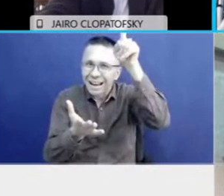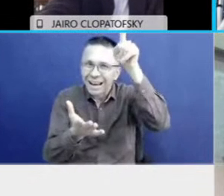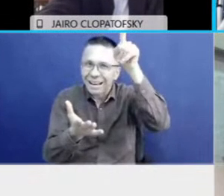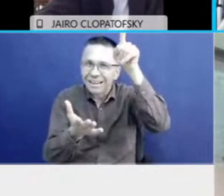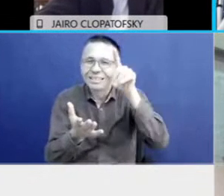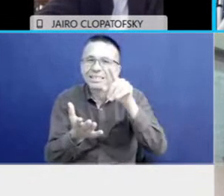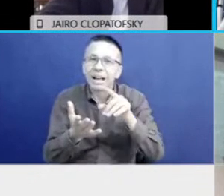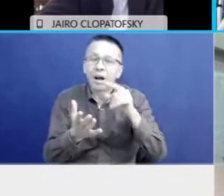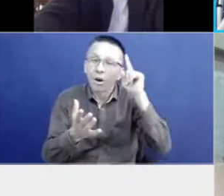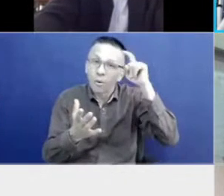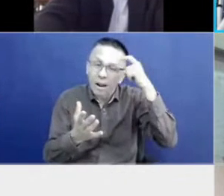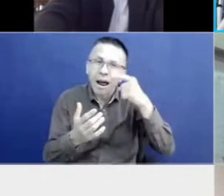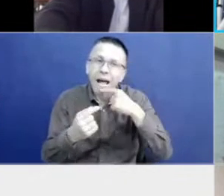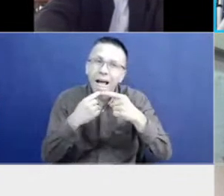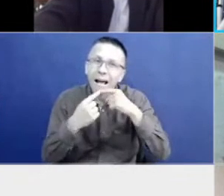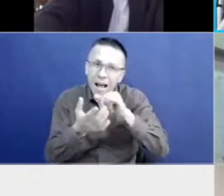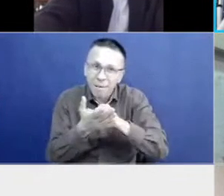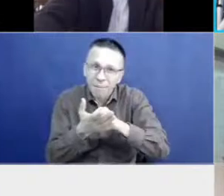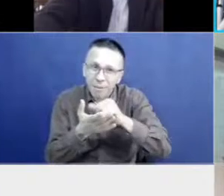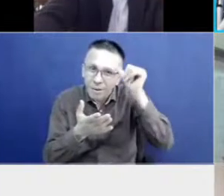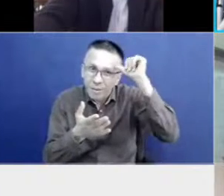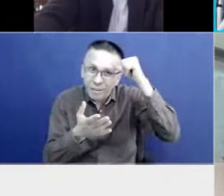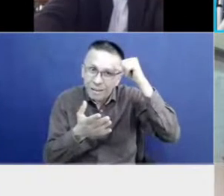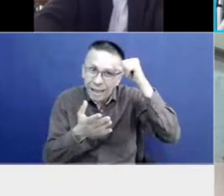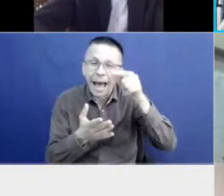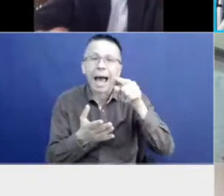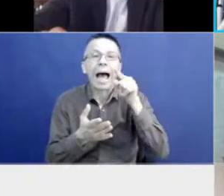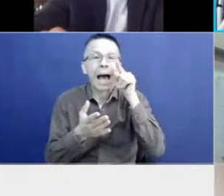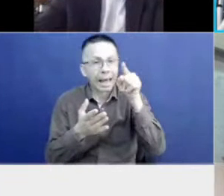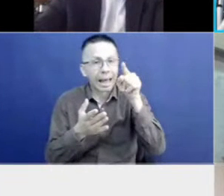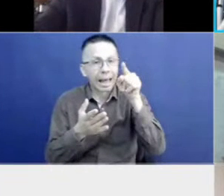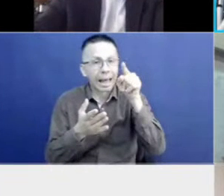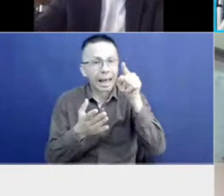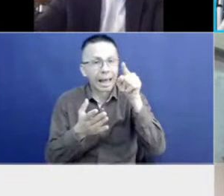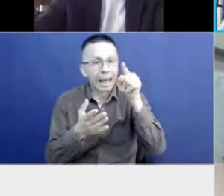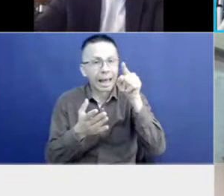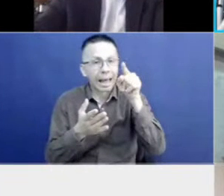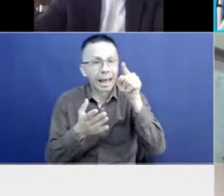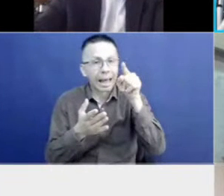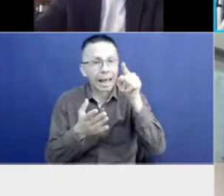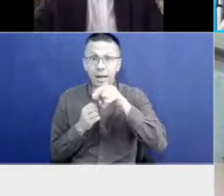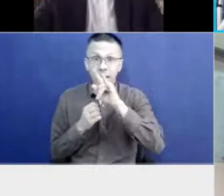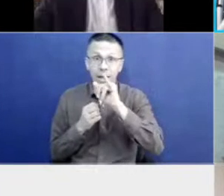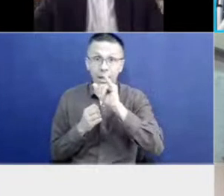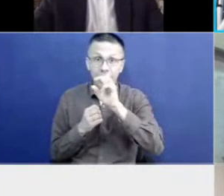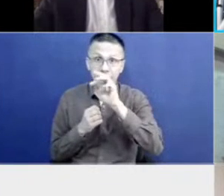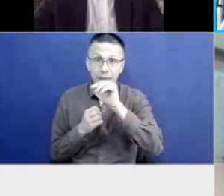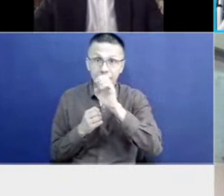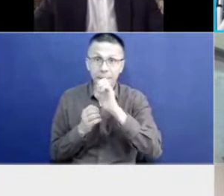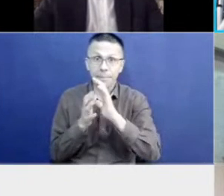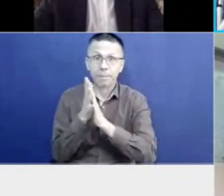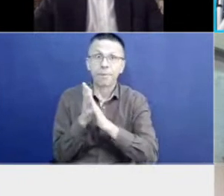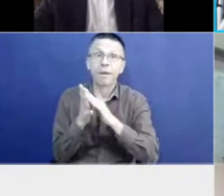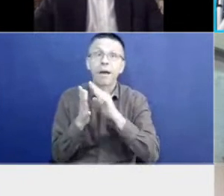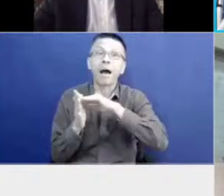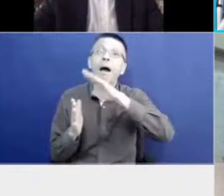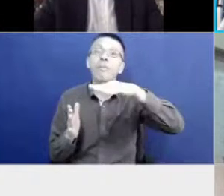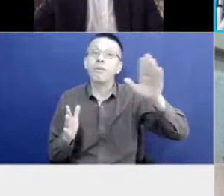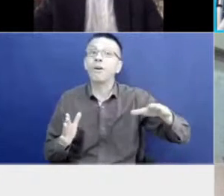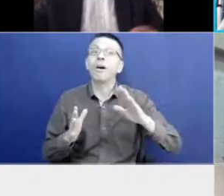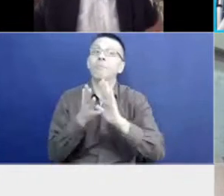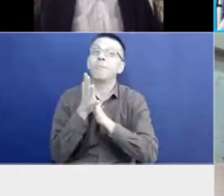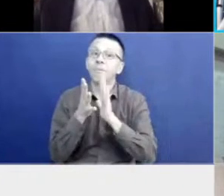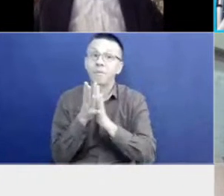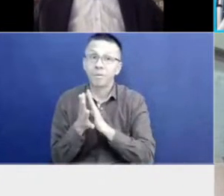con el gobernador, y también lo que nos acaba de compartir el doctor Jaime en Antioquia, que si